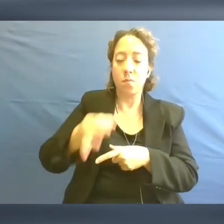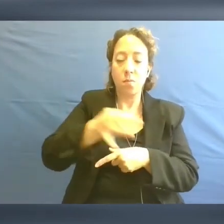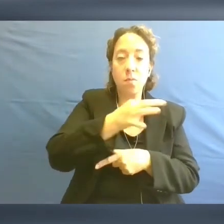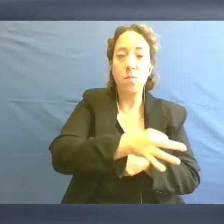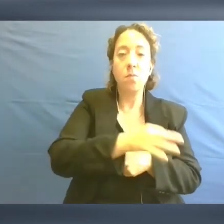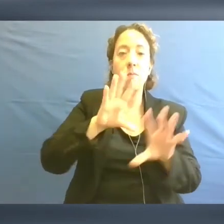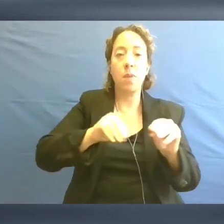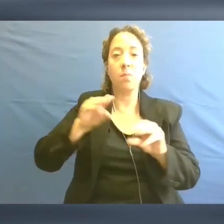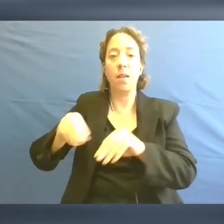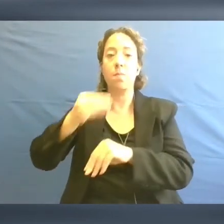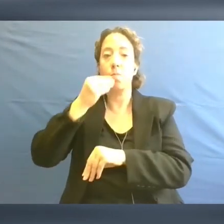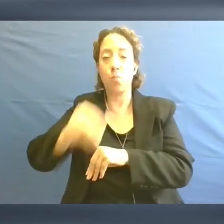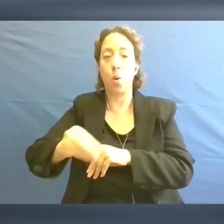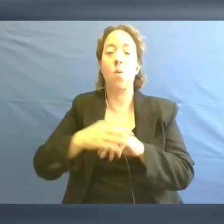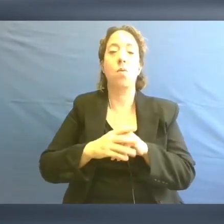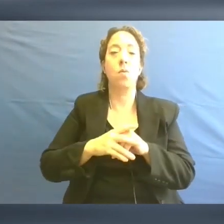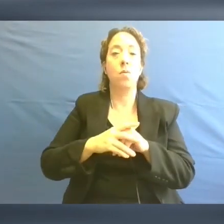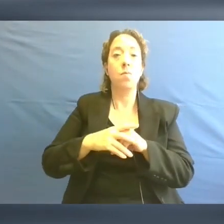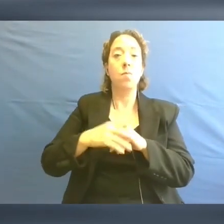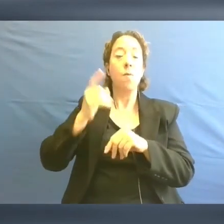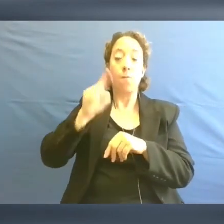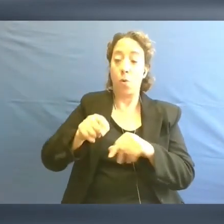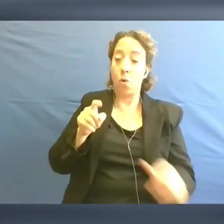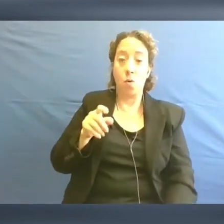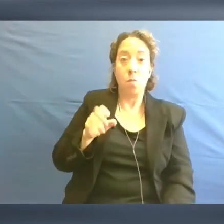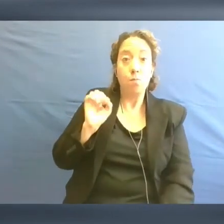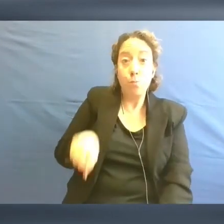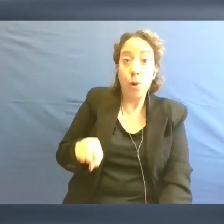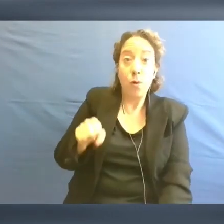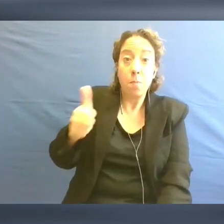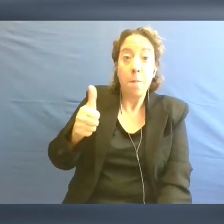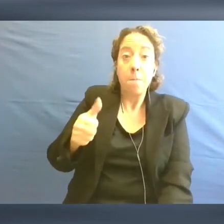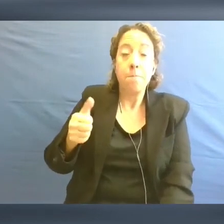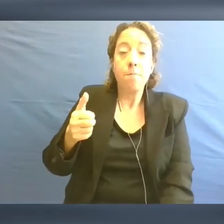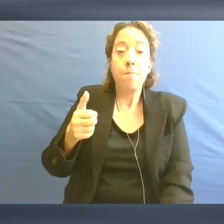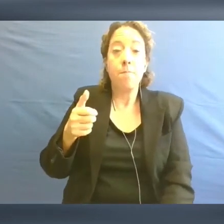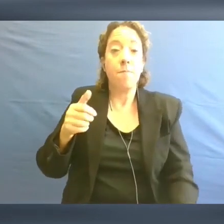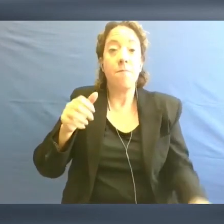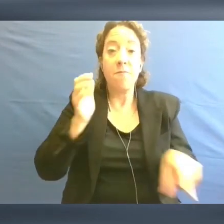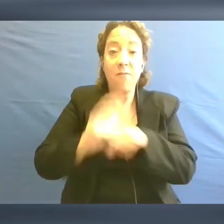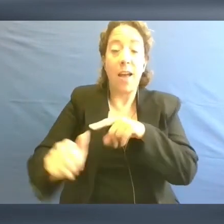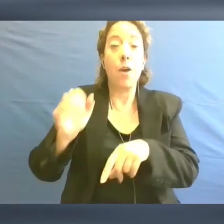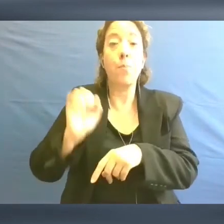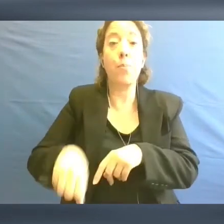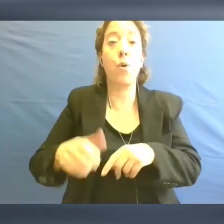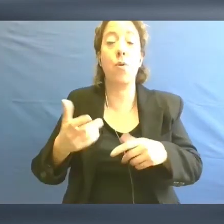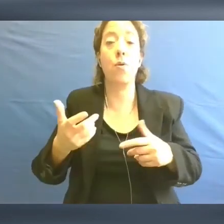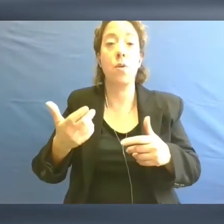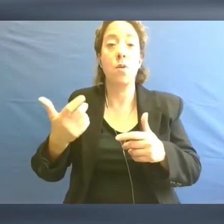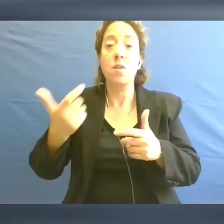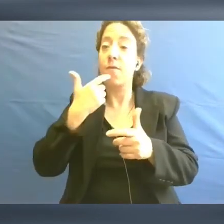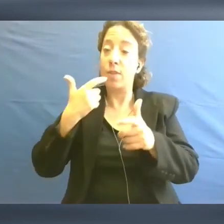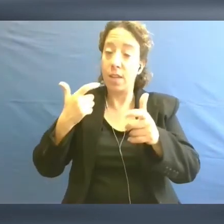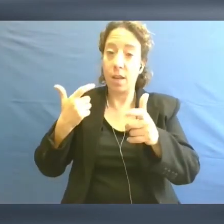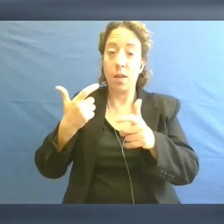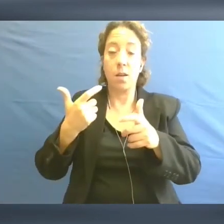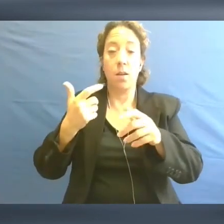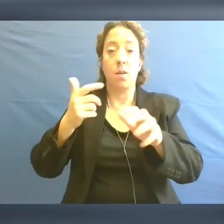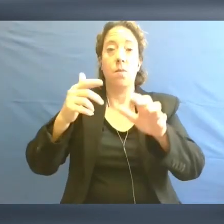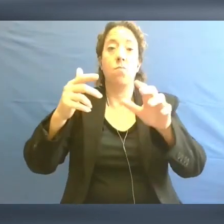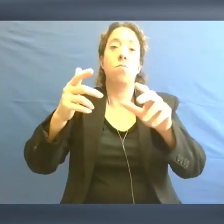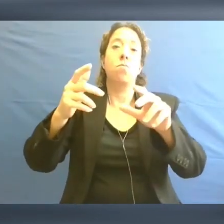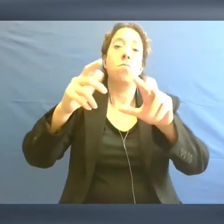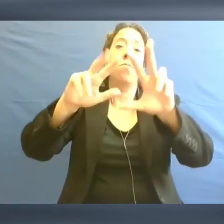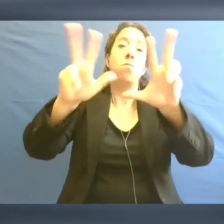faut qu'ils soient accessibles dans le sens qu'on puisse proposer une interaction humain-machine